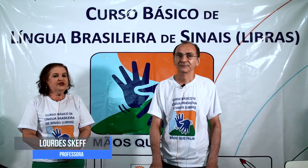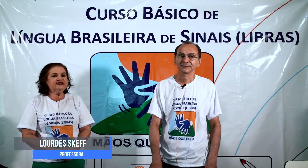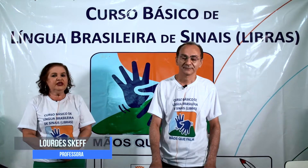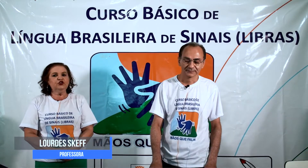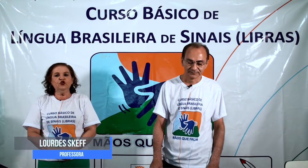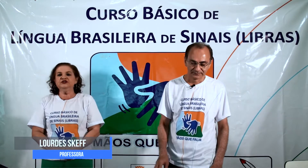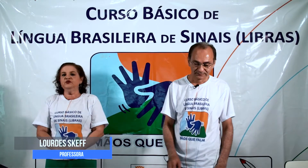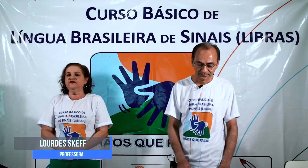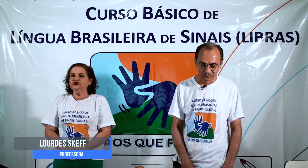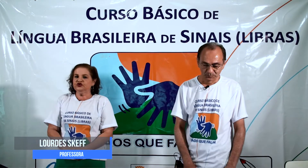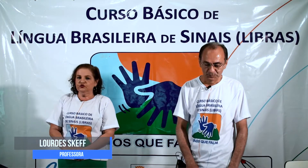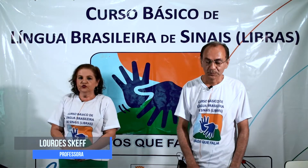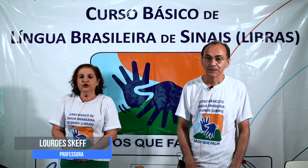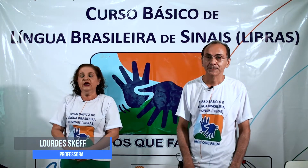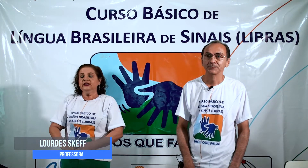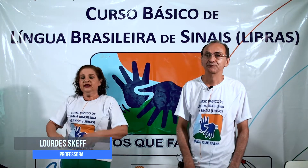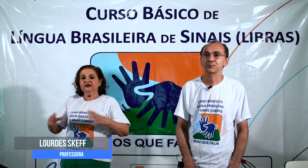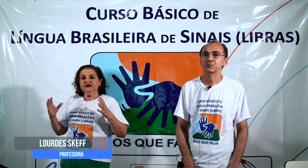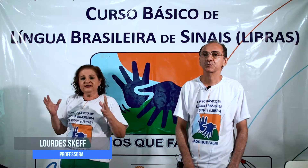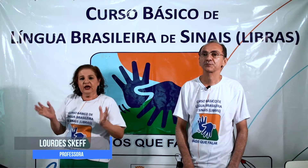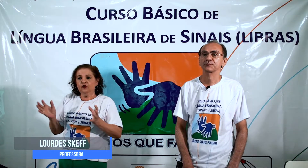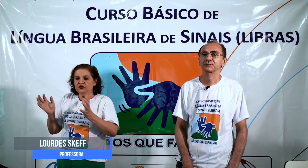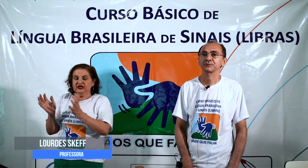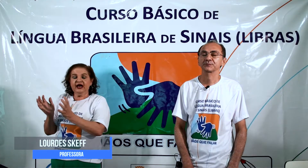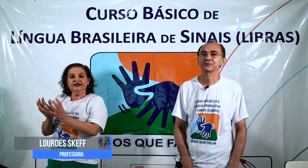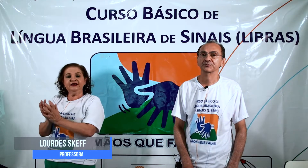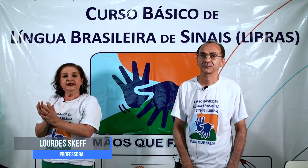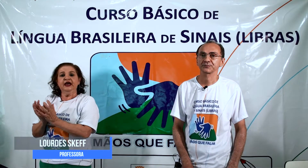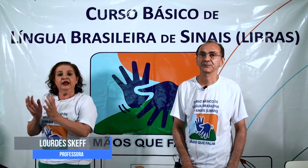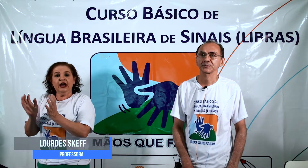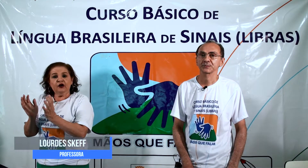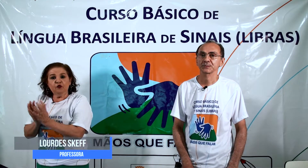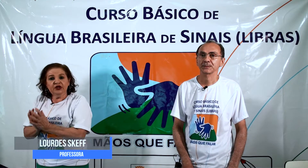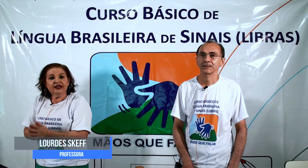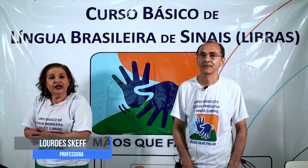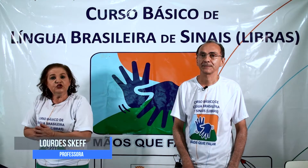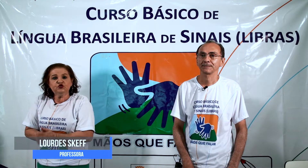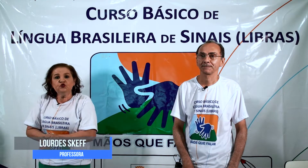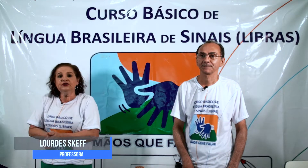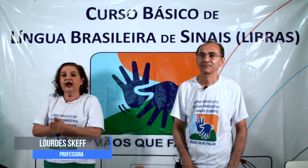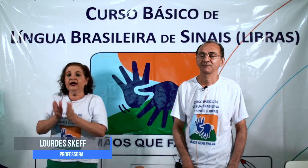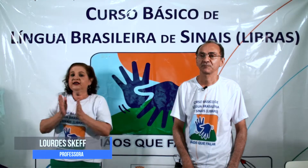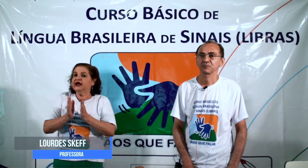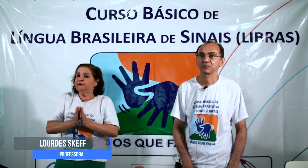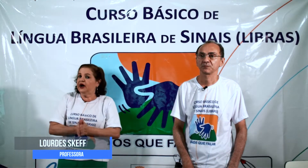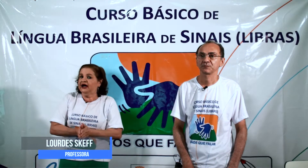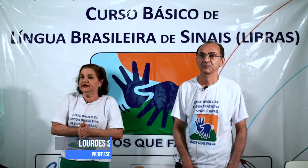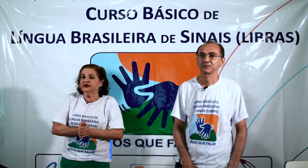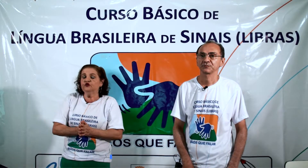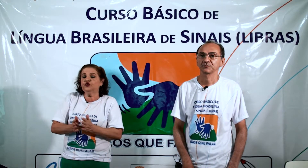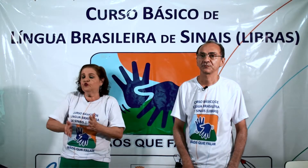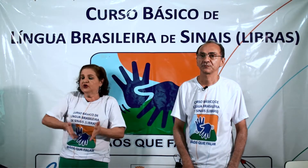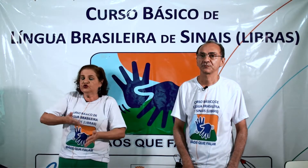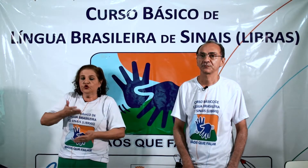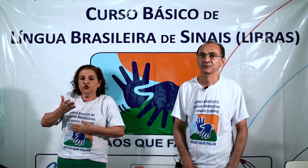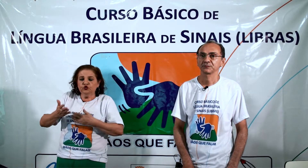em 2021, dentro dessa comunidade, a comunidade surda aqui na Pada, onde começou